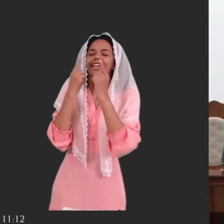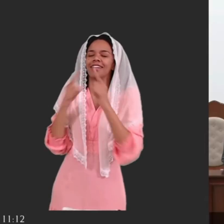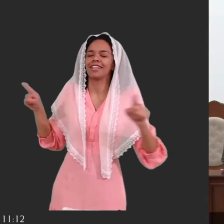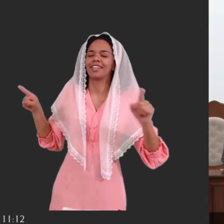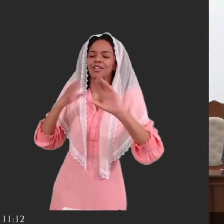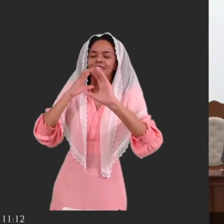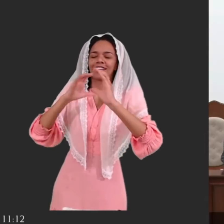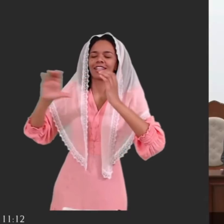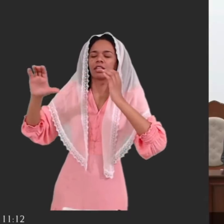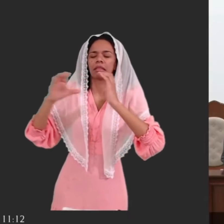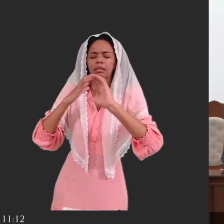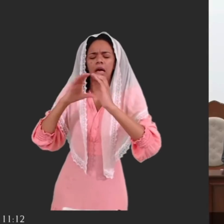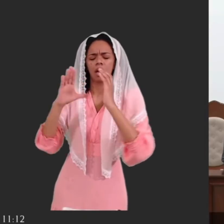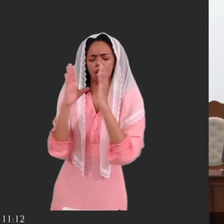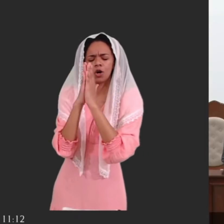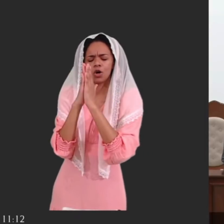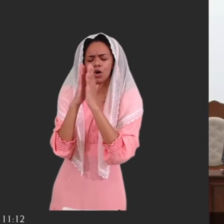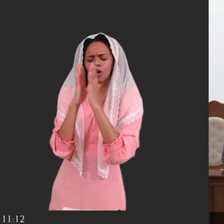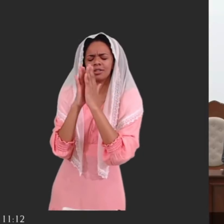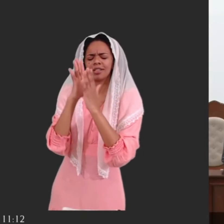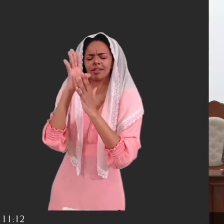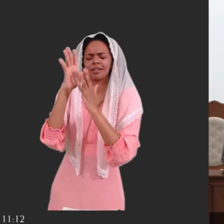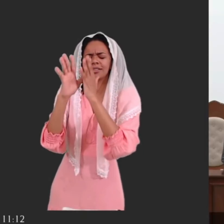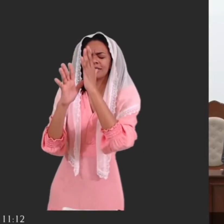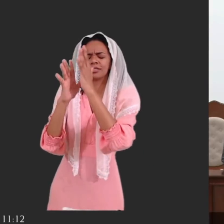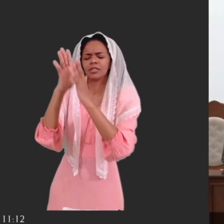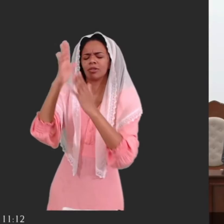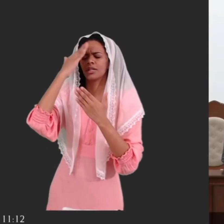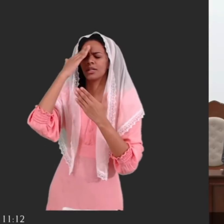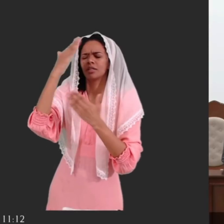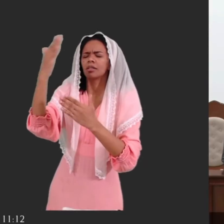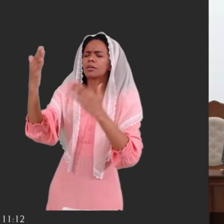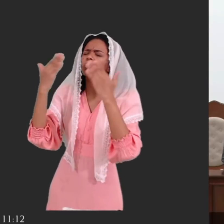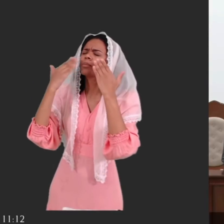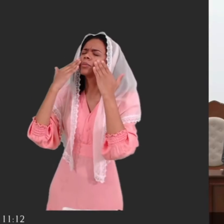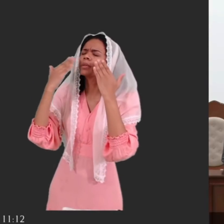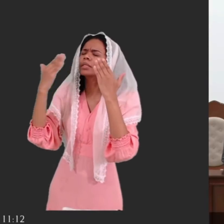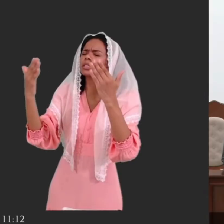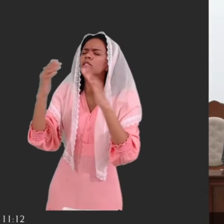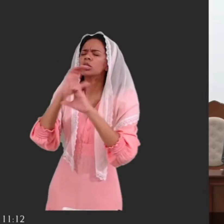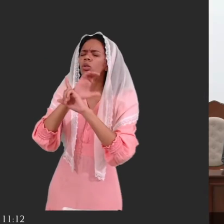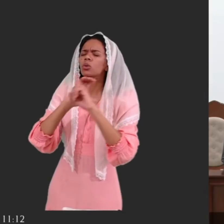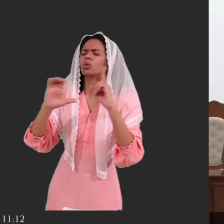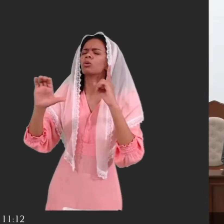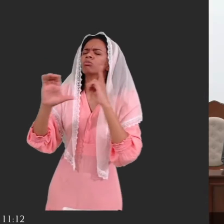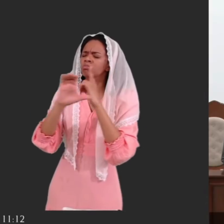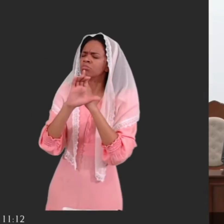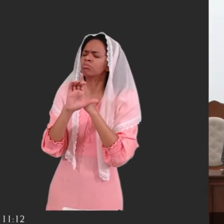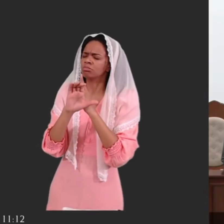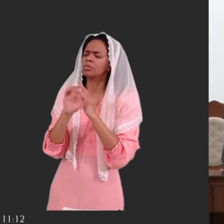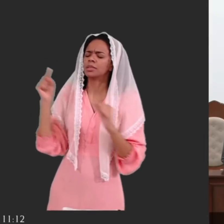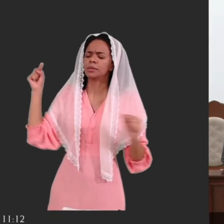nossa oração. Te damos graça por estar diante da tua presença, Senhor, participando desse santo